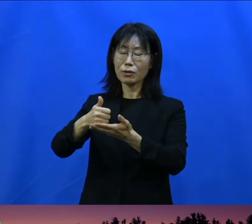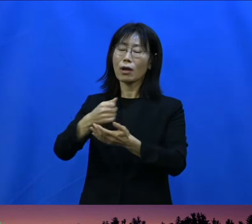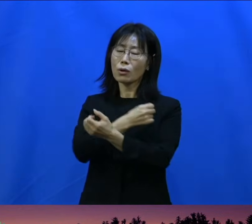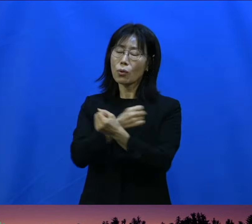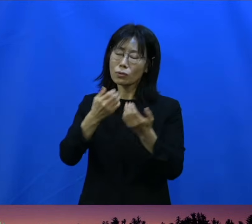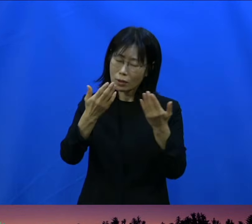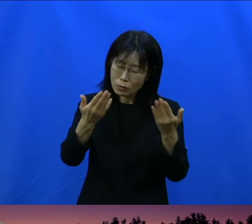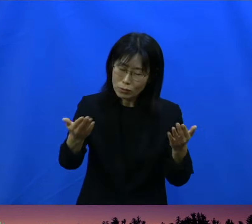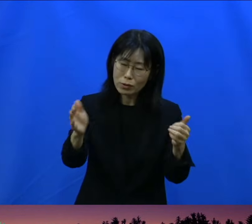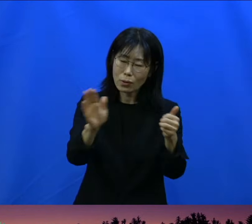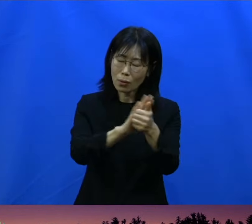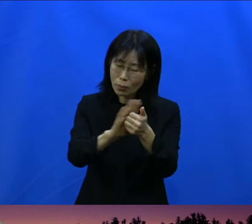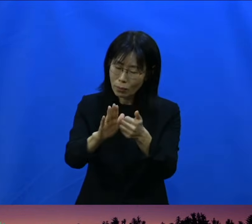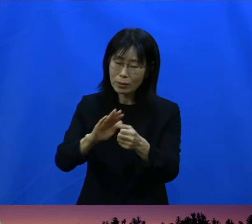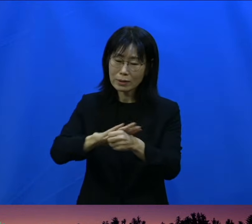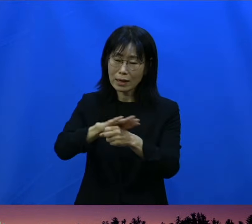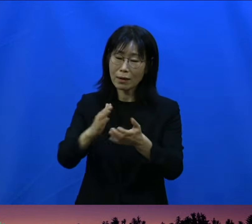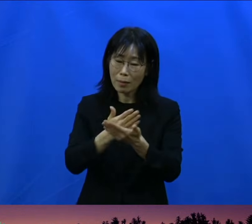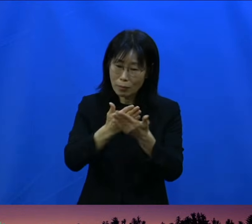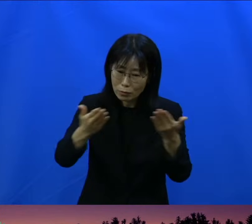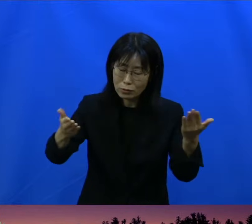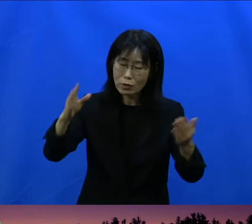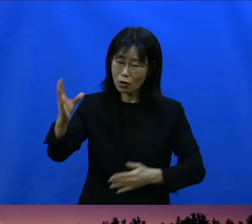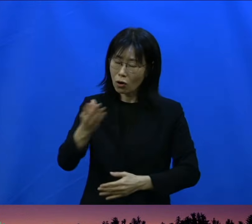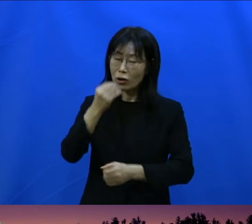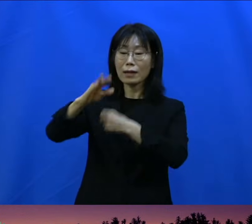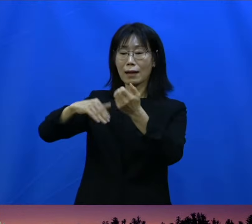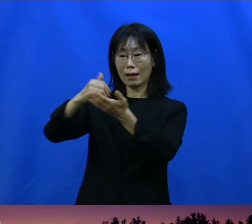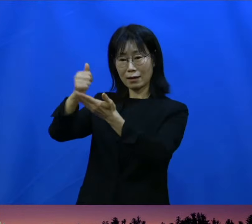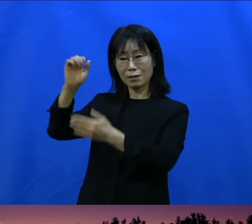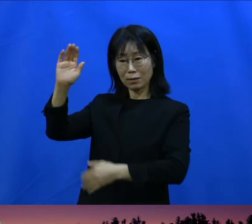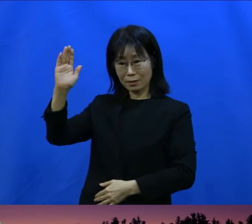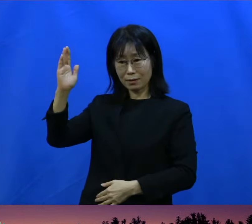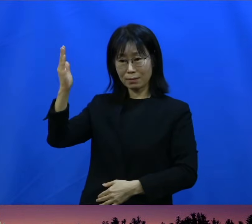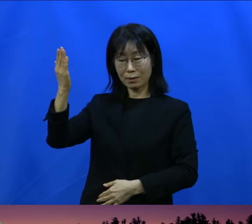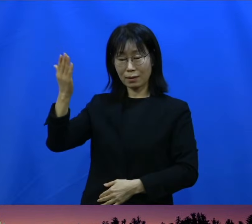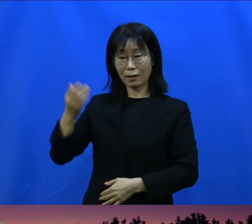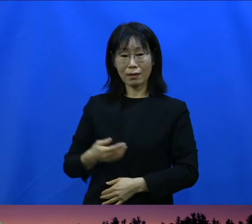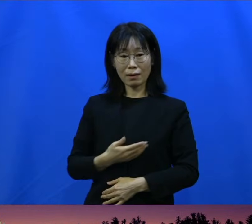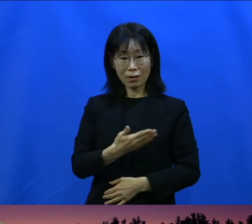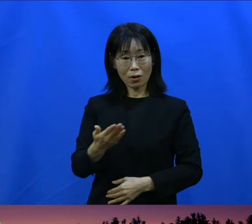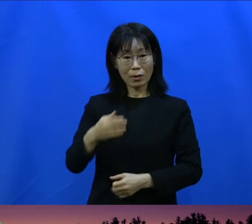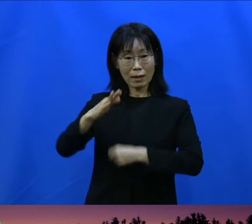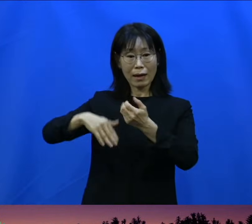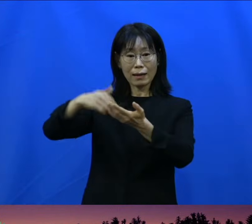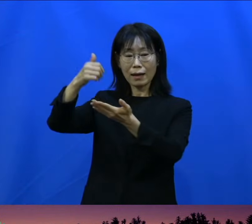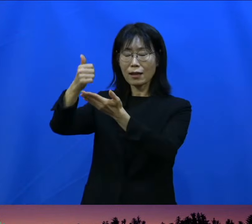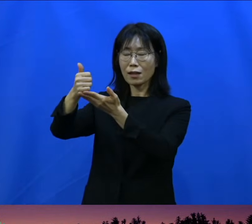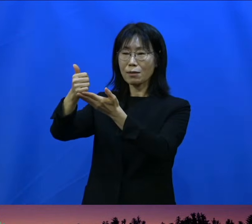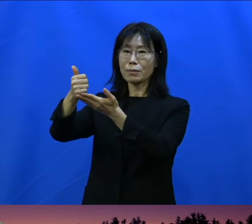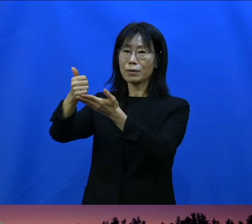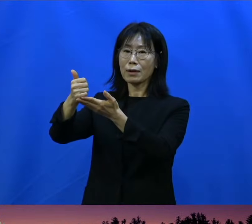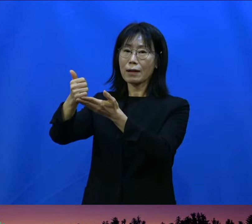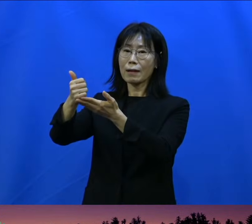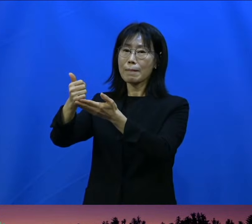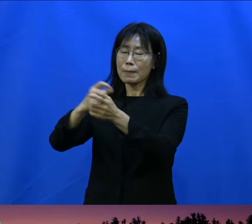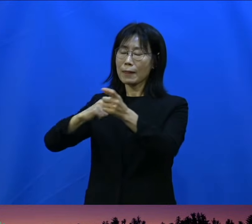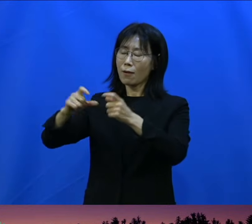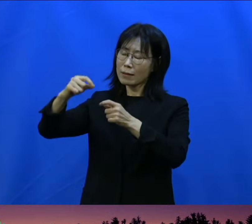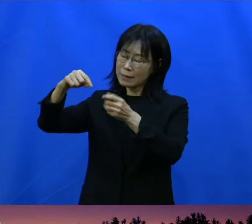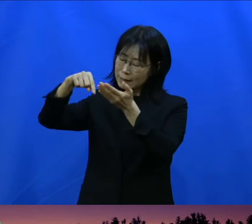이 과정을 거쳐야 된다는 거예요. 그러니까 여러분, 우리가 주님과의 깊은 친밀함으로 나아가려고 하면 3주 동안